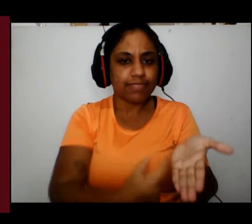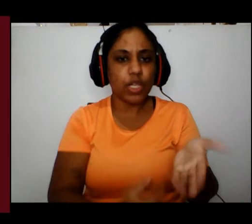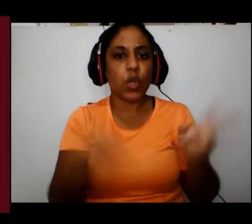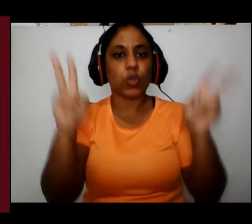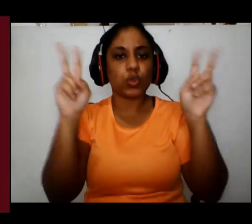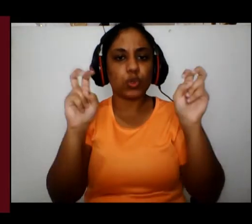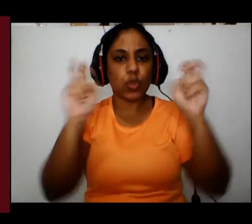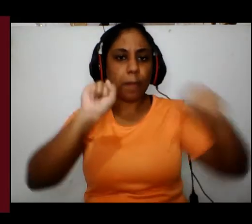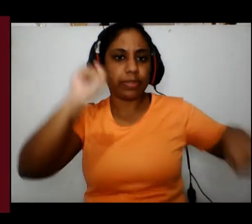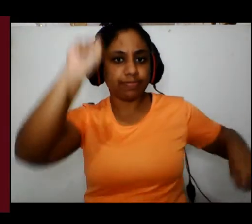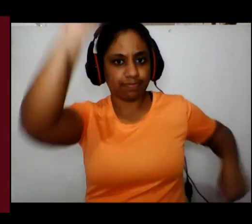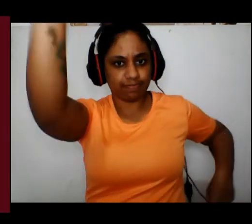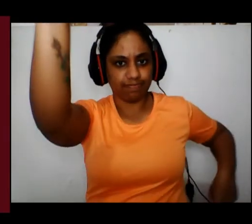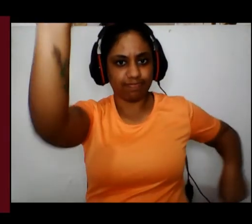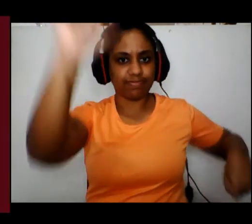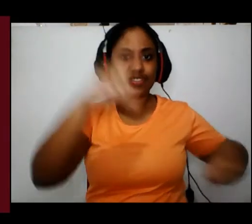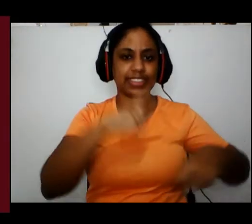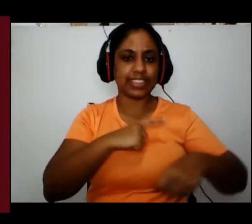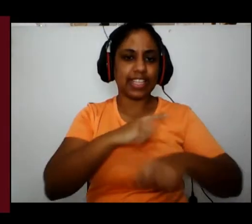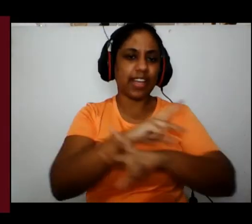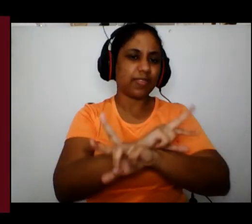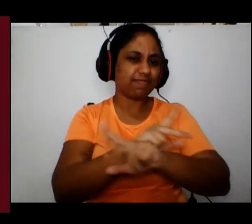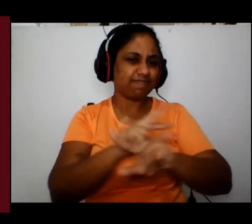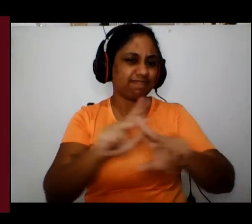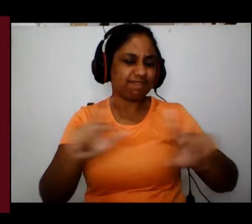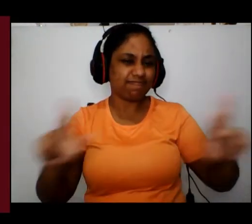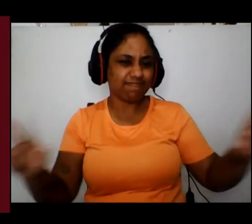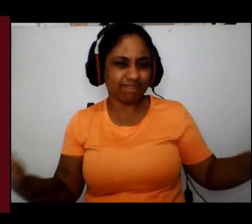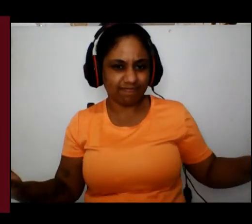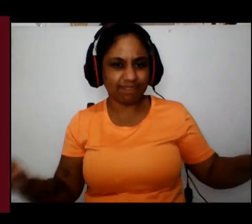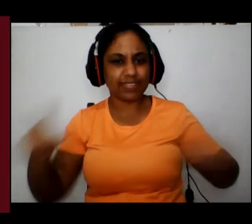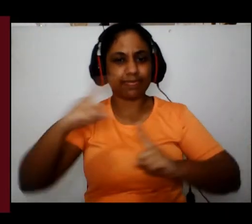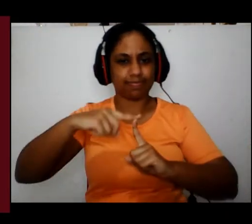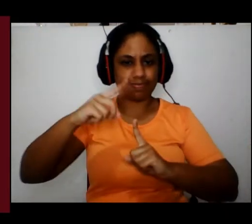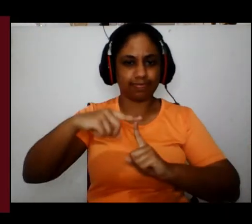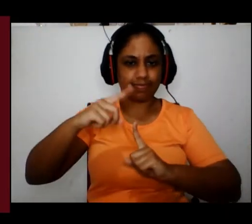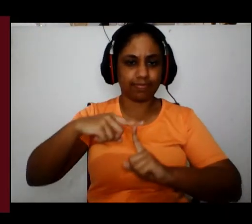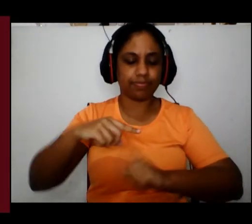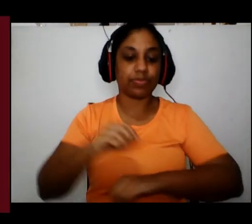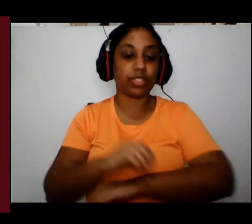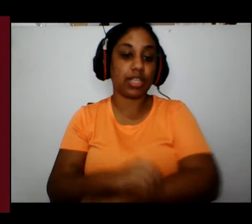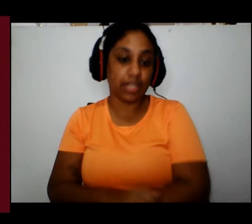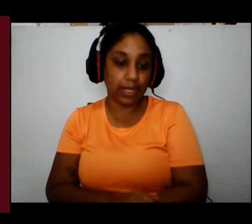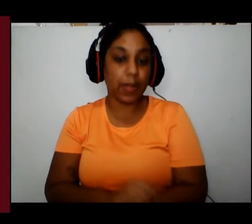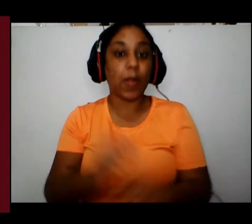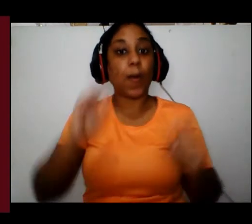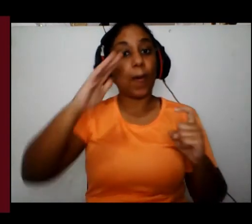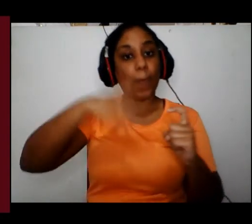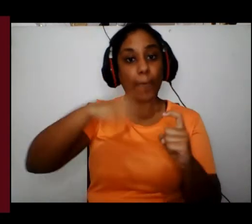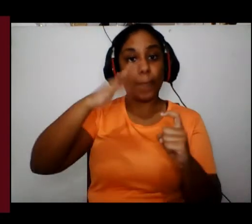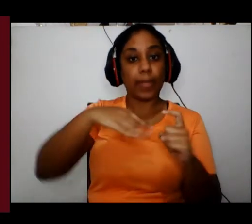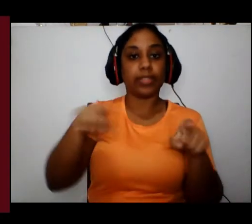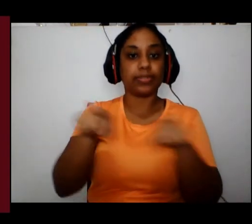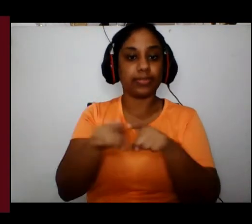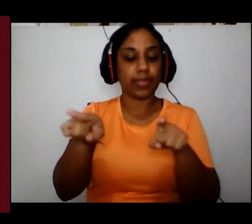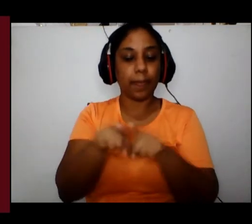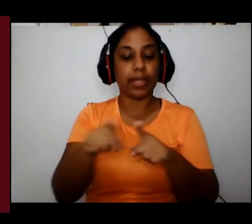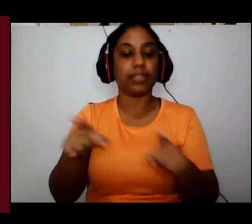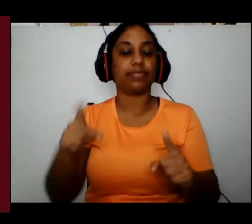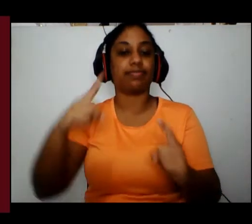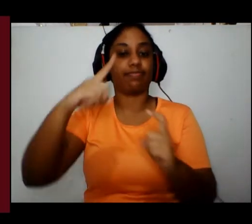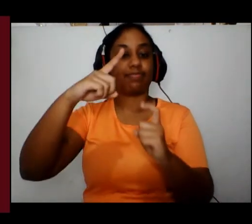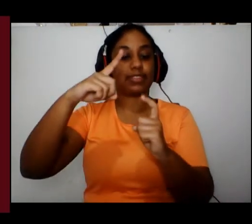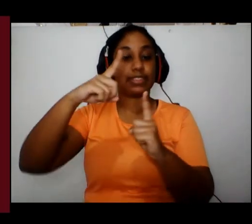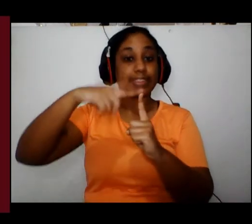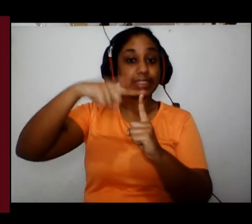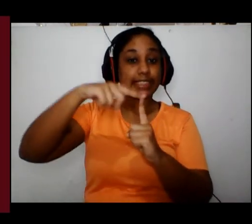quadrinhos sobre super-heróis, e muitos outros tipos de histórias em quadrinhos também. E isso não é diferente com o